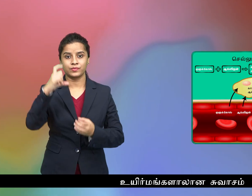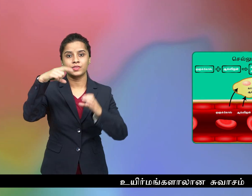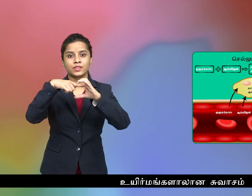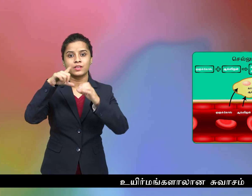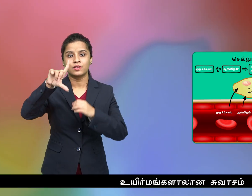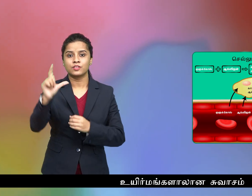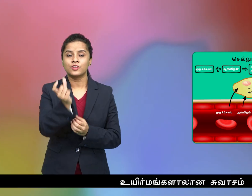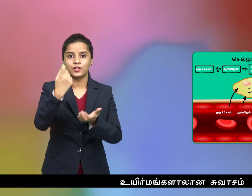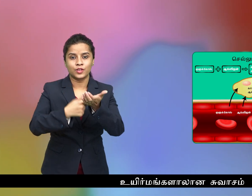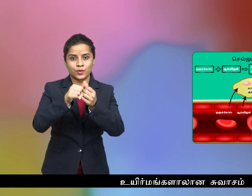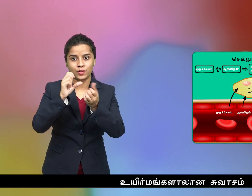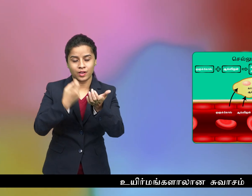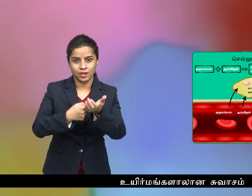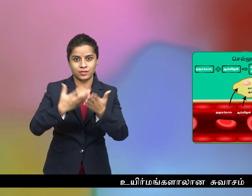உயிர்மங்களாலான சுவாசம்,